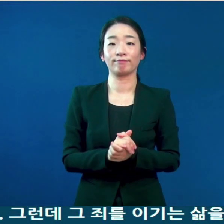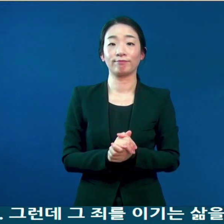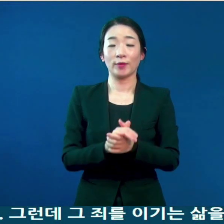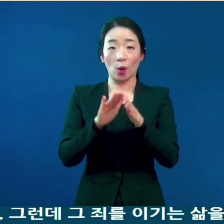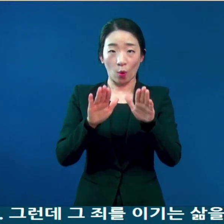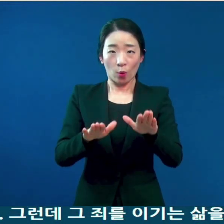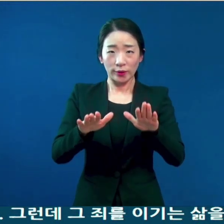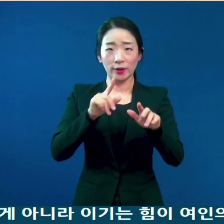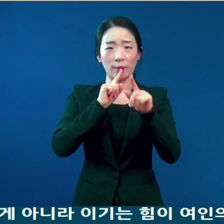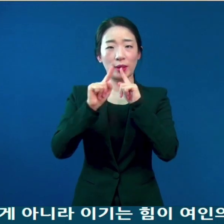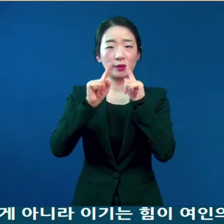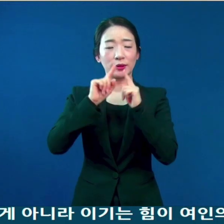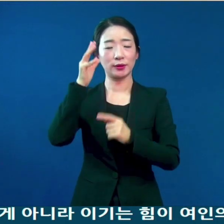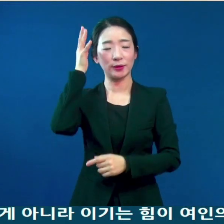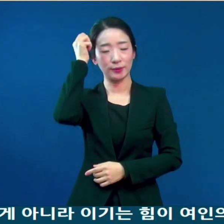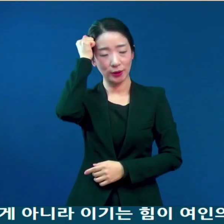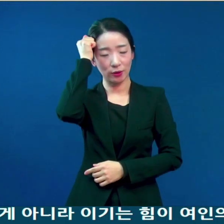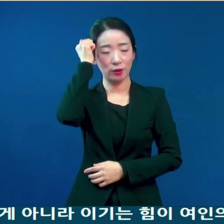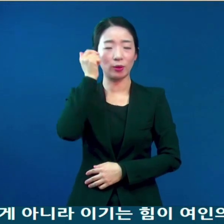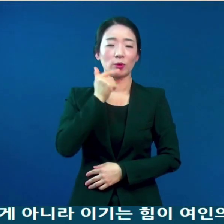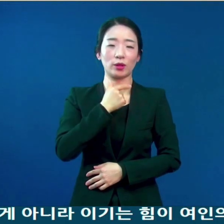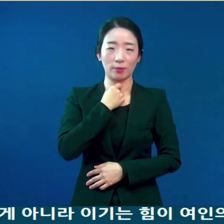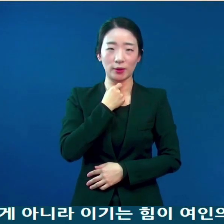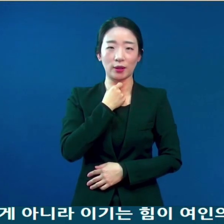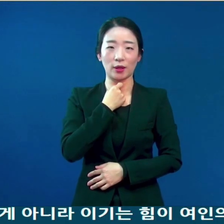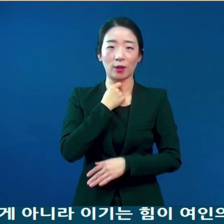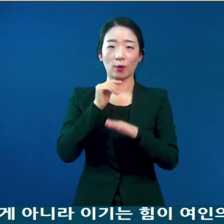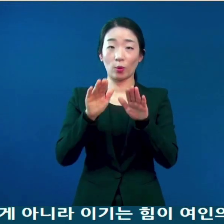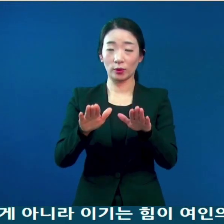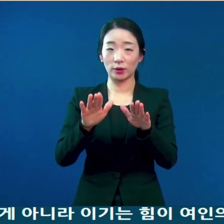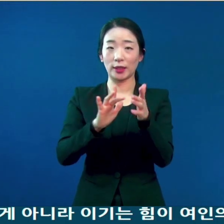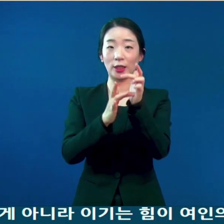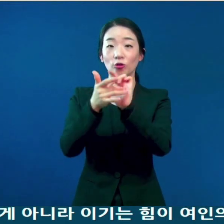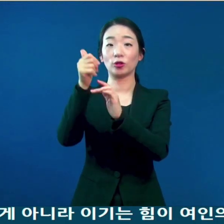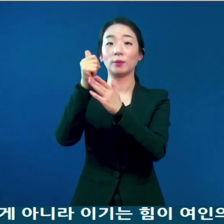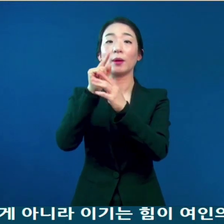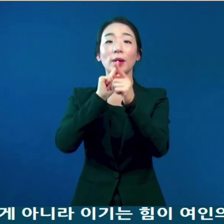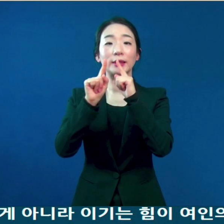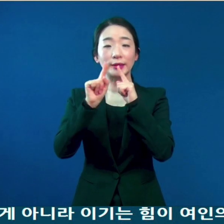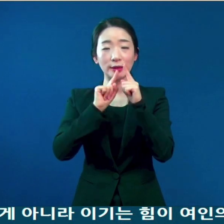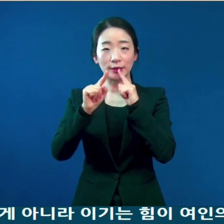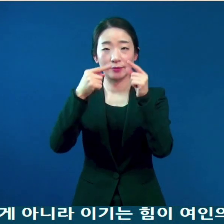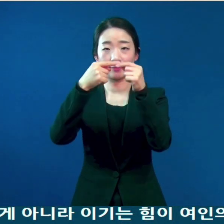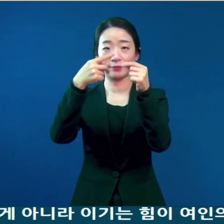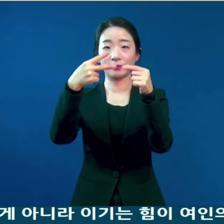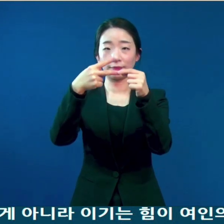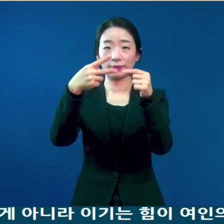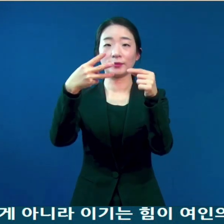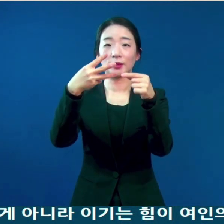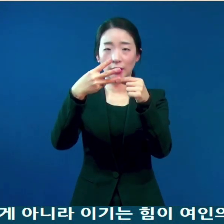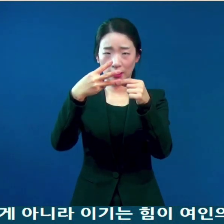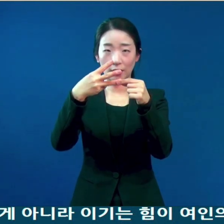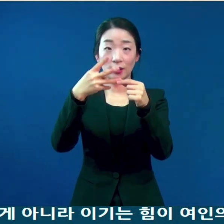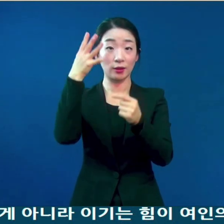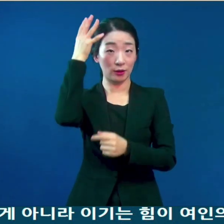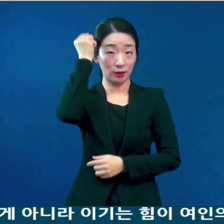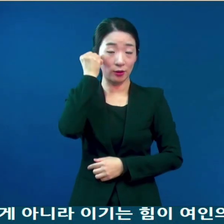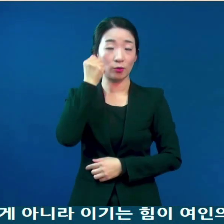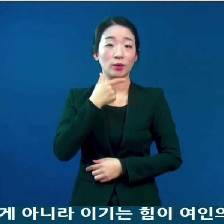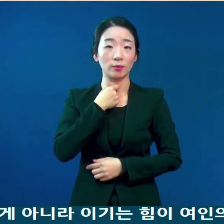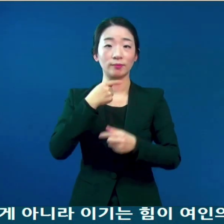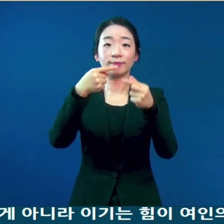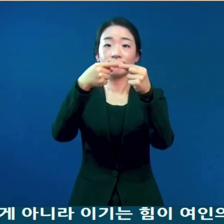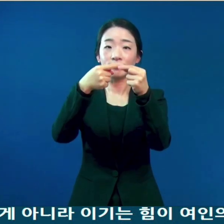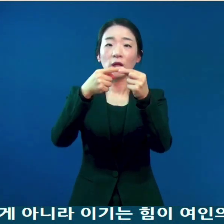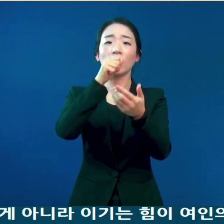기억했으면 좋겠습니다. 예수께서 하신 세 개의 말씀을 우리가 마음속에 다시 한번 정돈함으로 오늘 말씀을 정리합니다. 너희